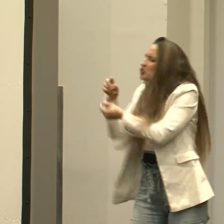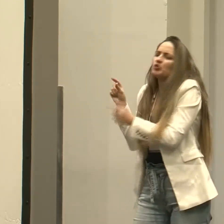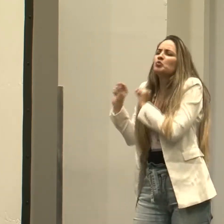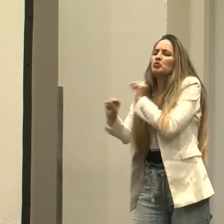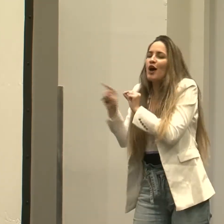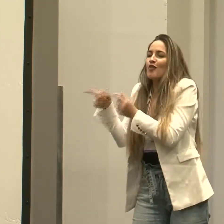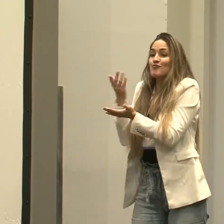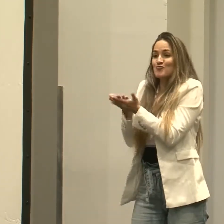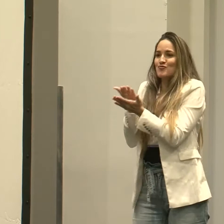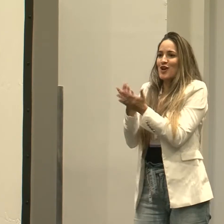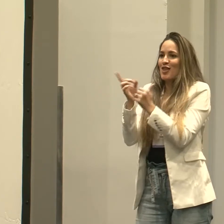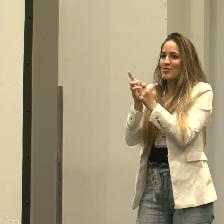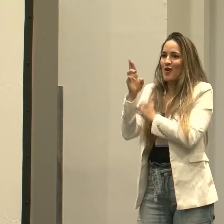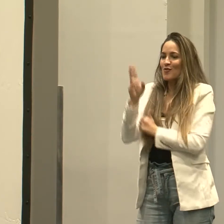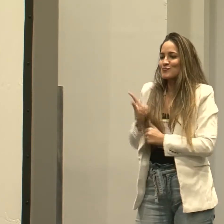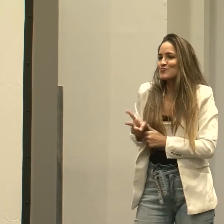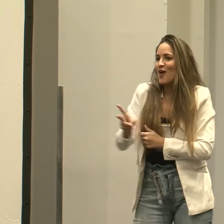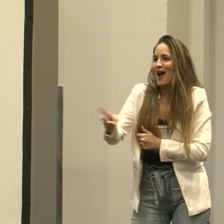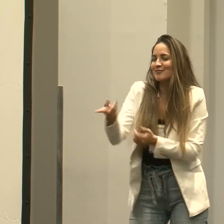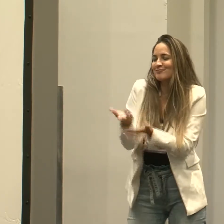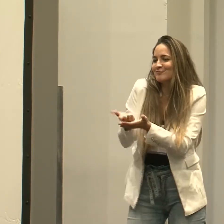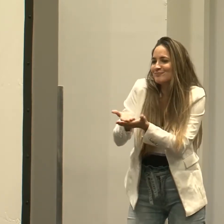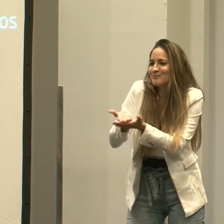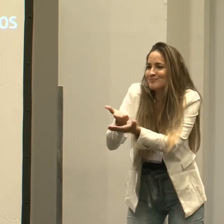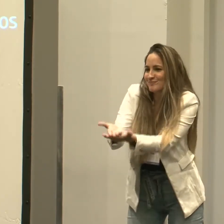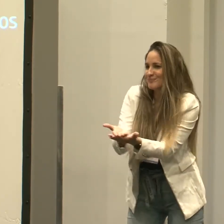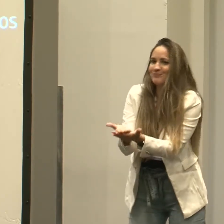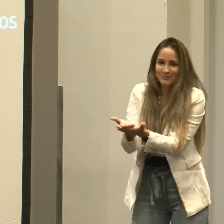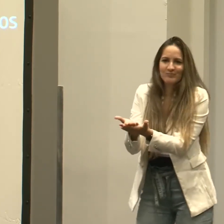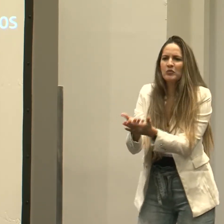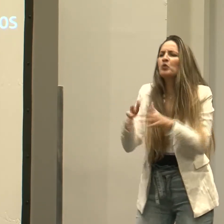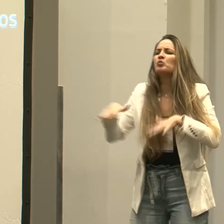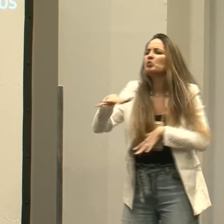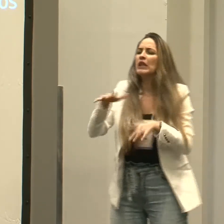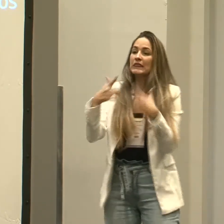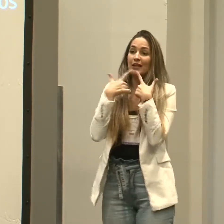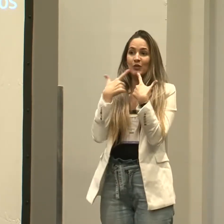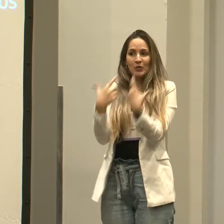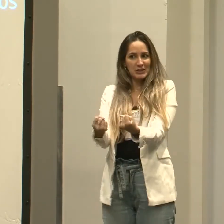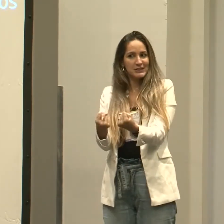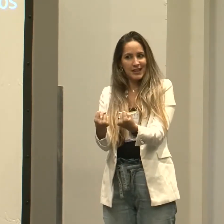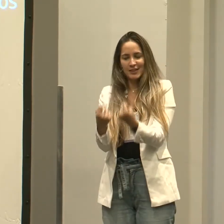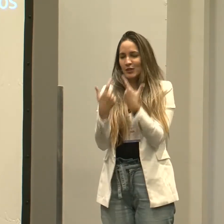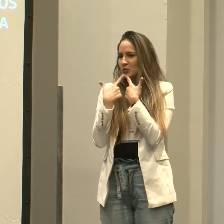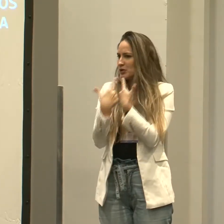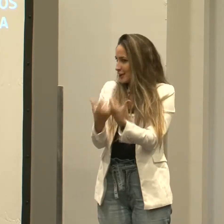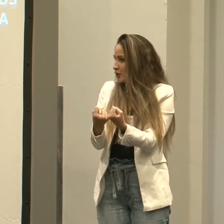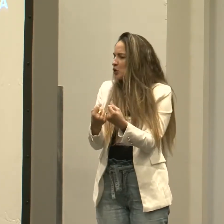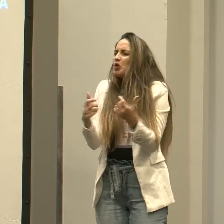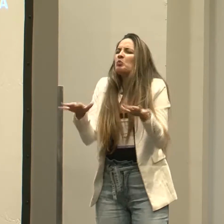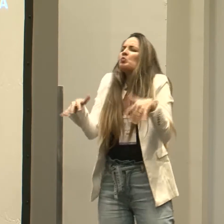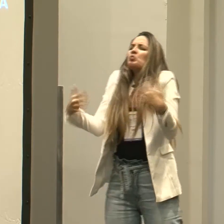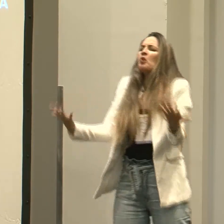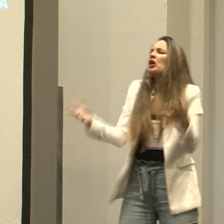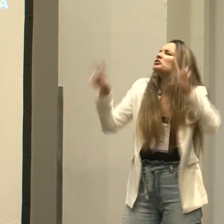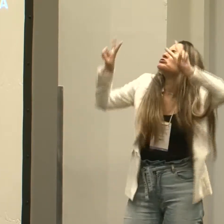Fernanda Graziella para falar sobre a sua pesquisa em andamento de doutorado na área de linguística,